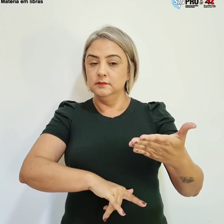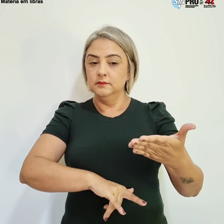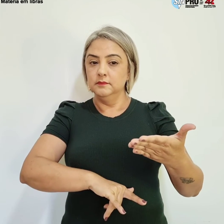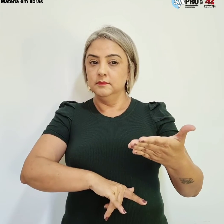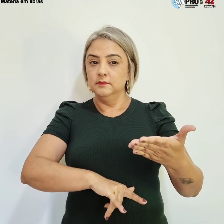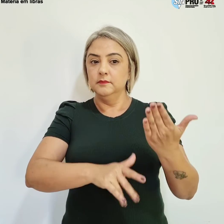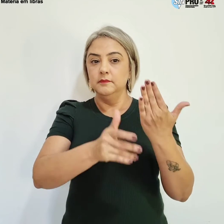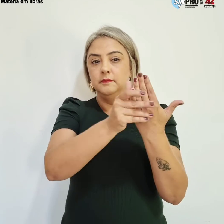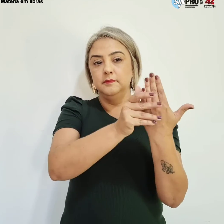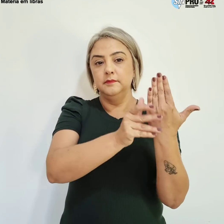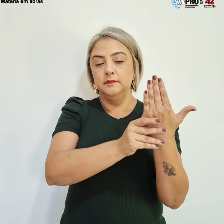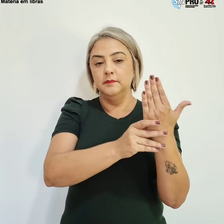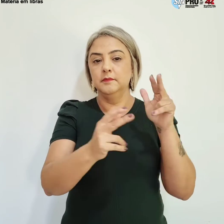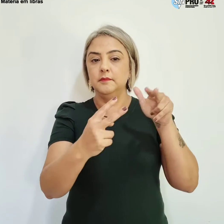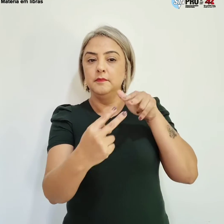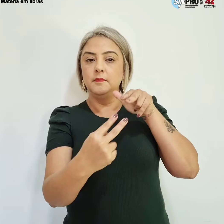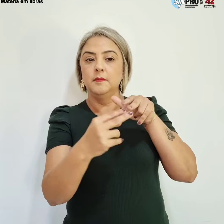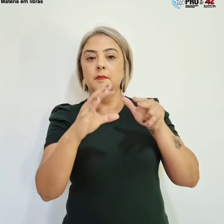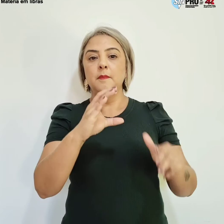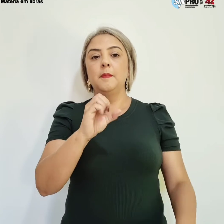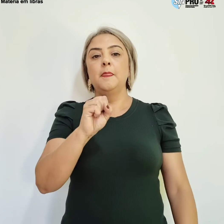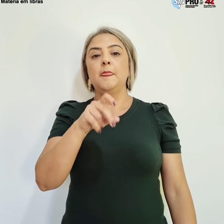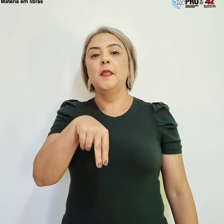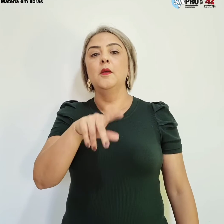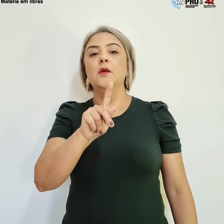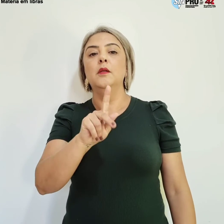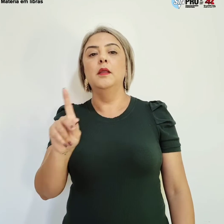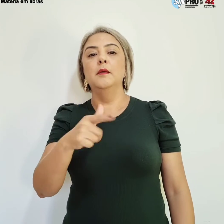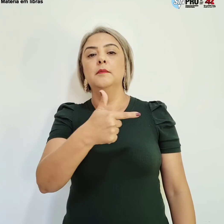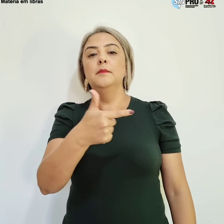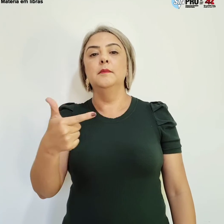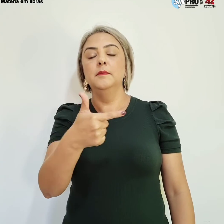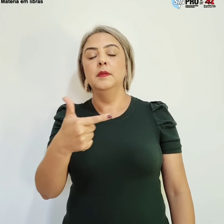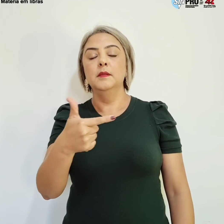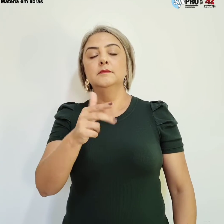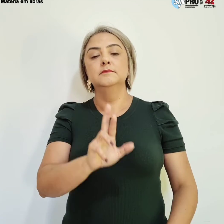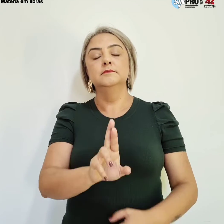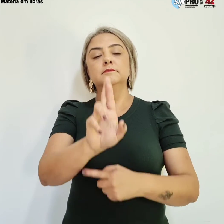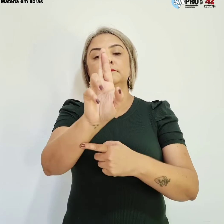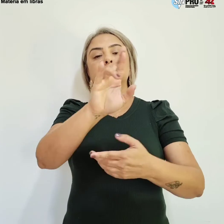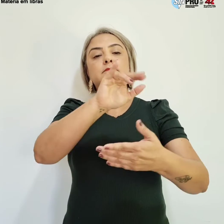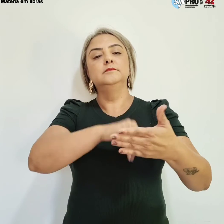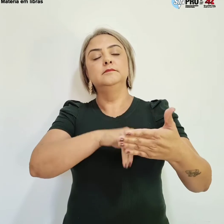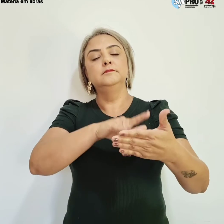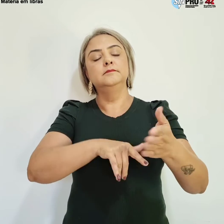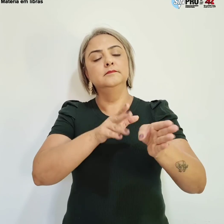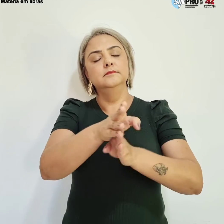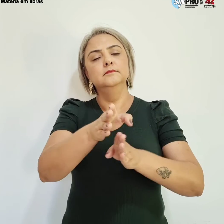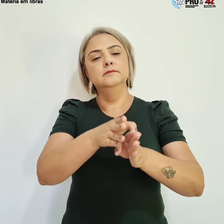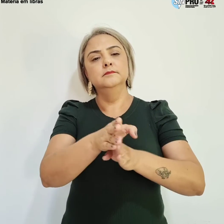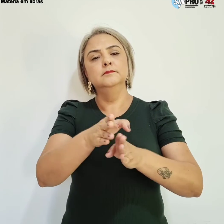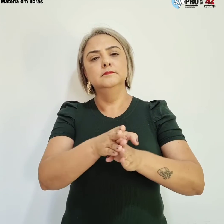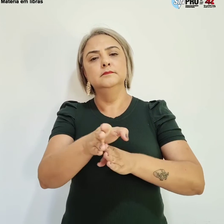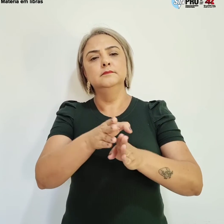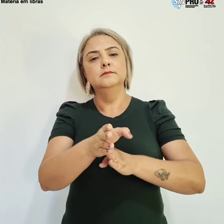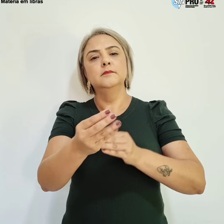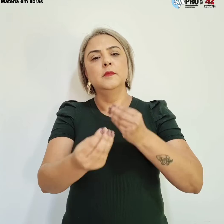Virtual CONAP 2022, do documento Referência, das orientações rumo à CONAP,